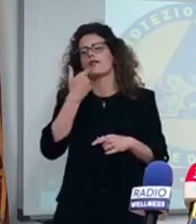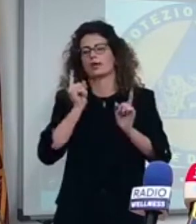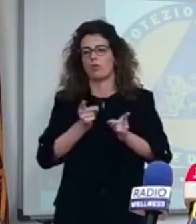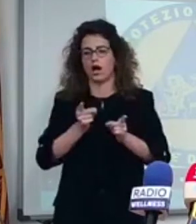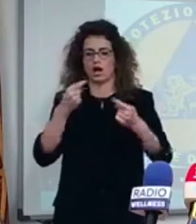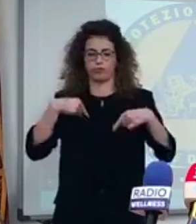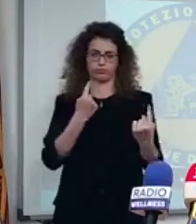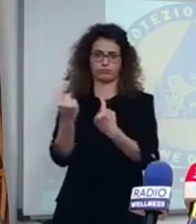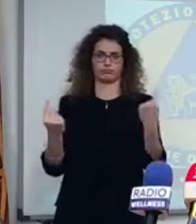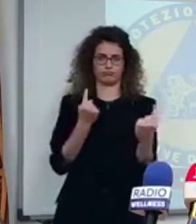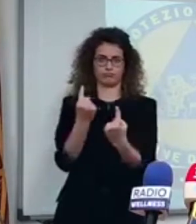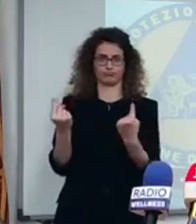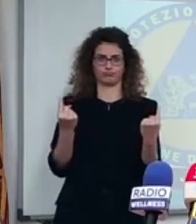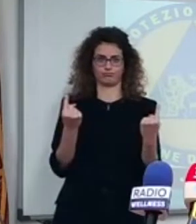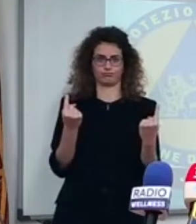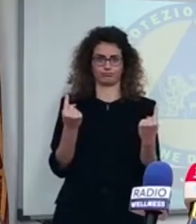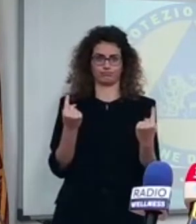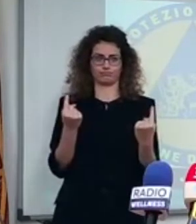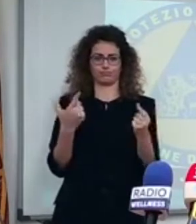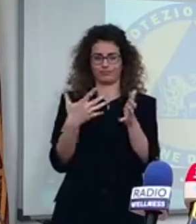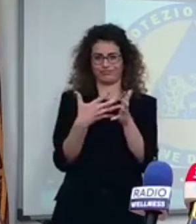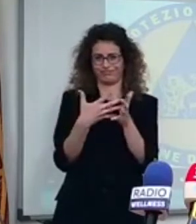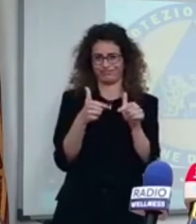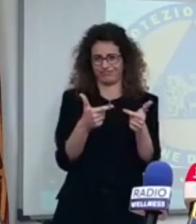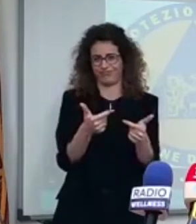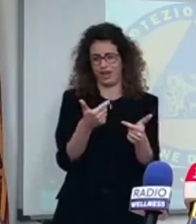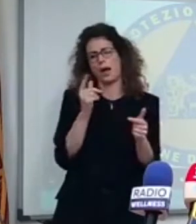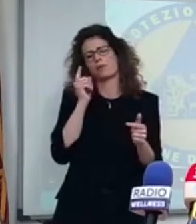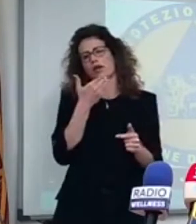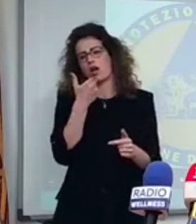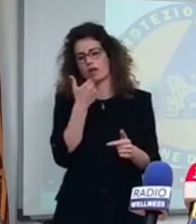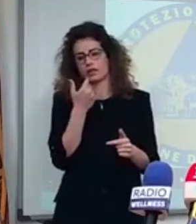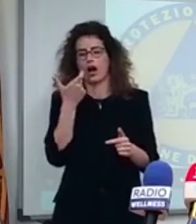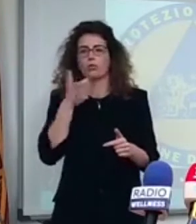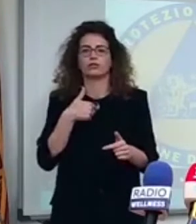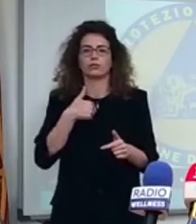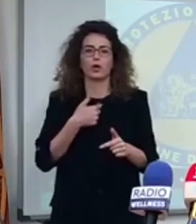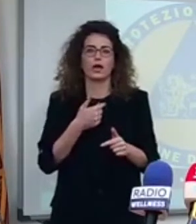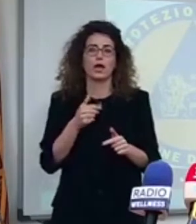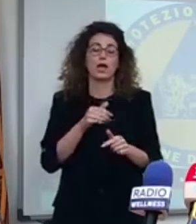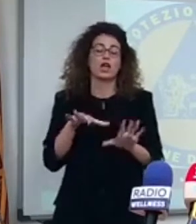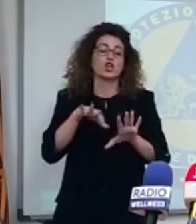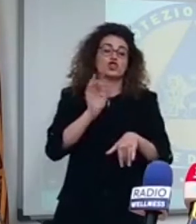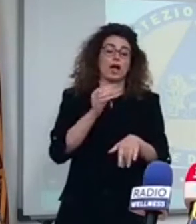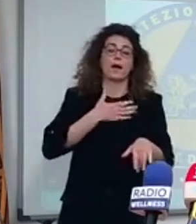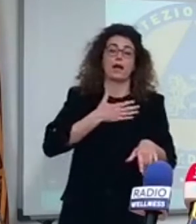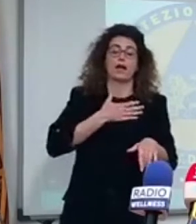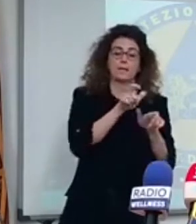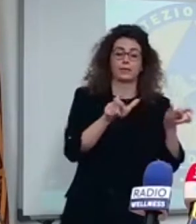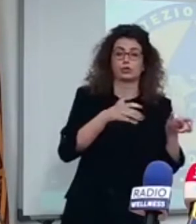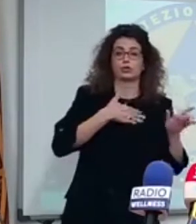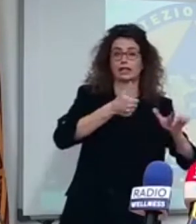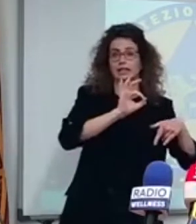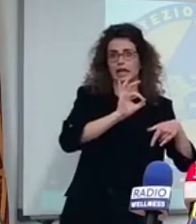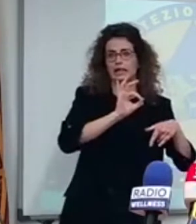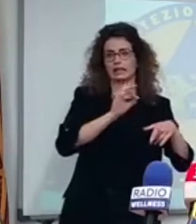crei poi questa difficoltà, perché non siamo in grado poi di garantire corsie preferenziali, perché la vaccinazione funziona così.